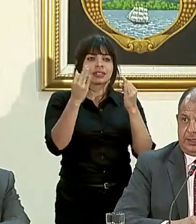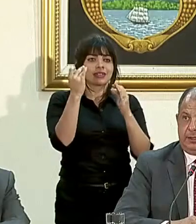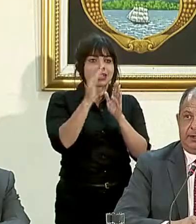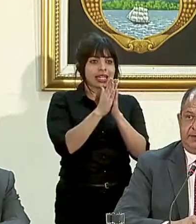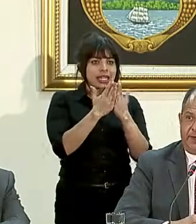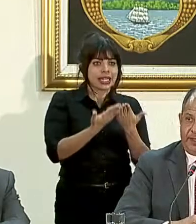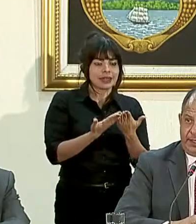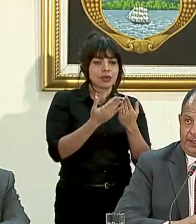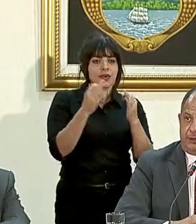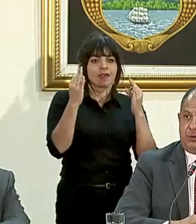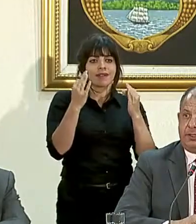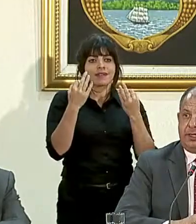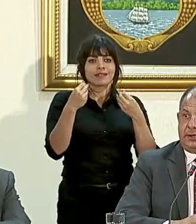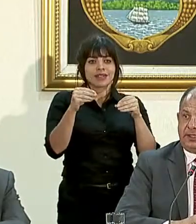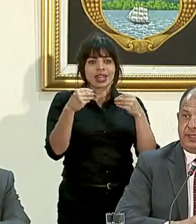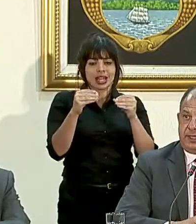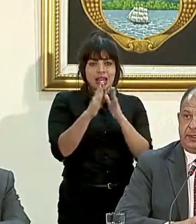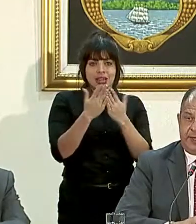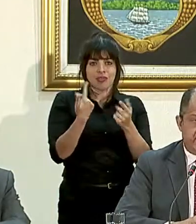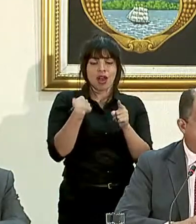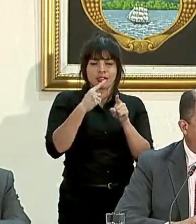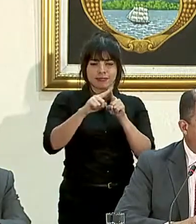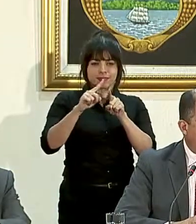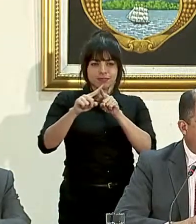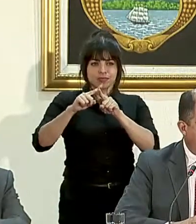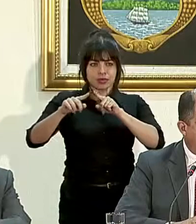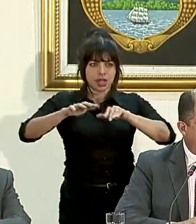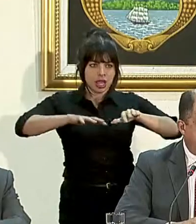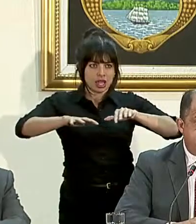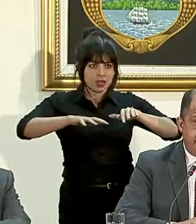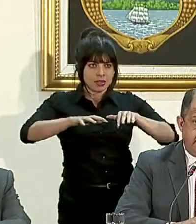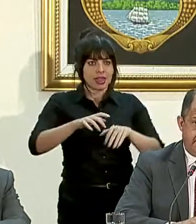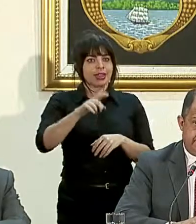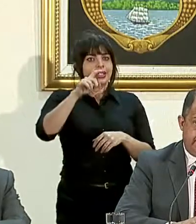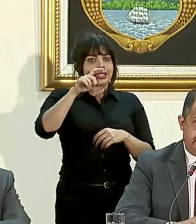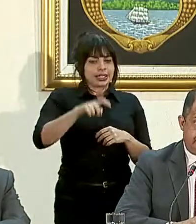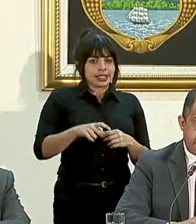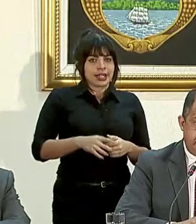libro, la feria del libro, es decir, hay una serie de actividades que tienen que ser